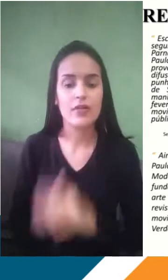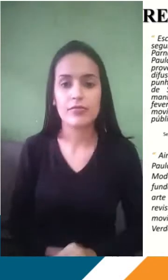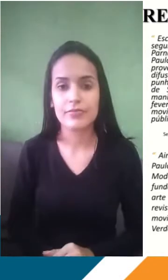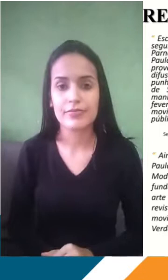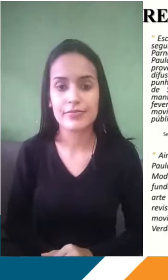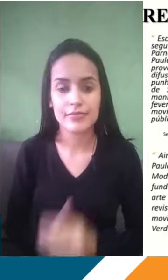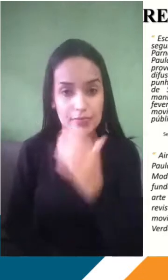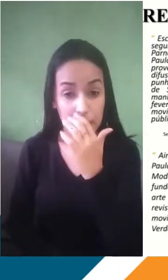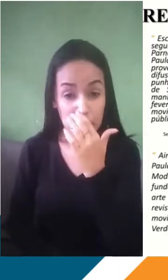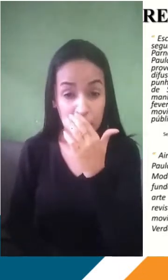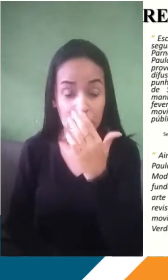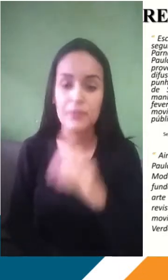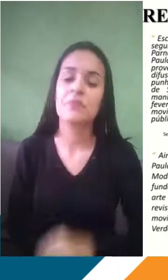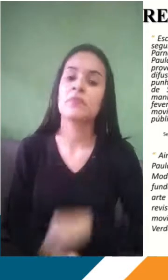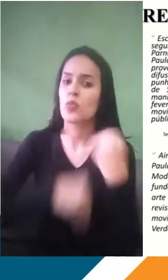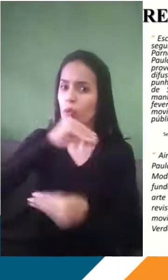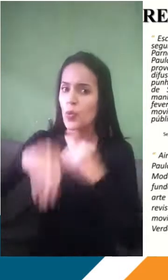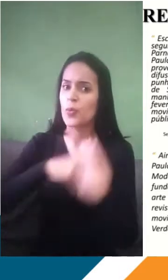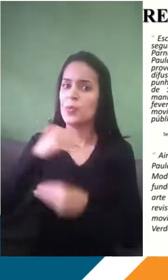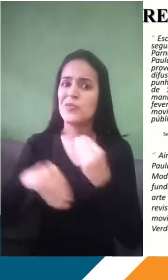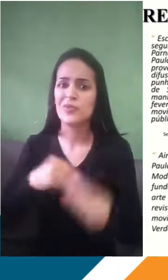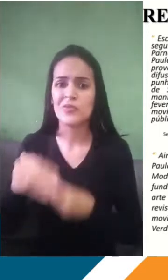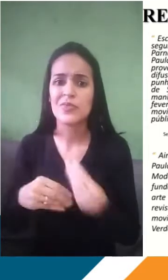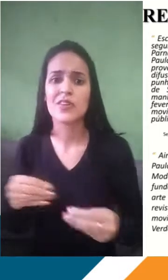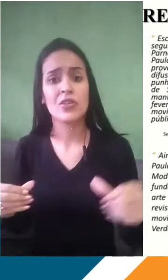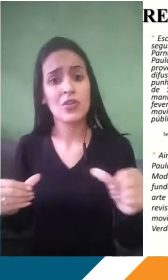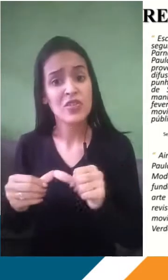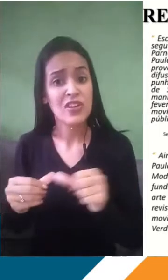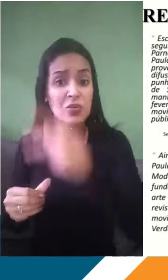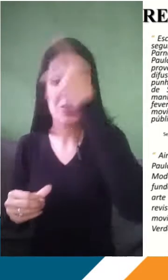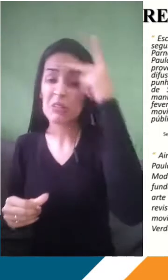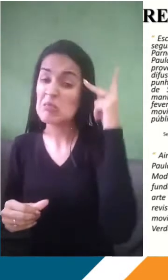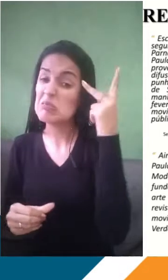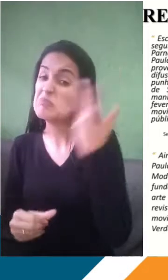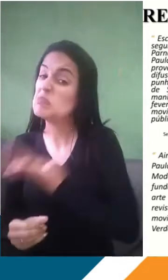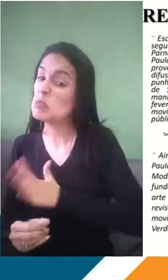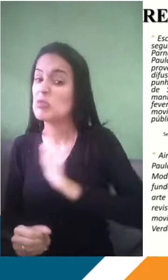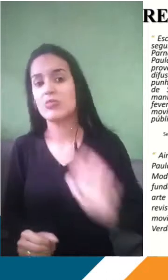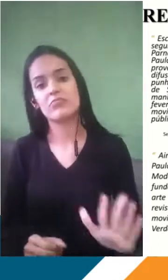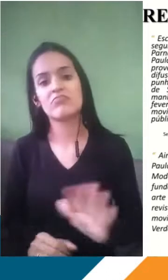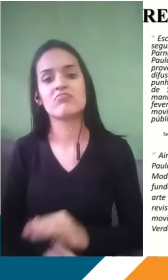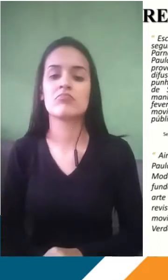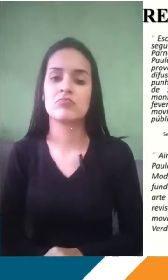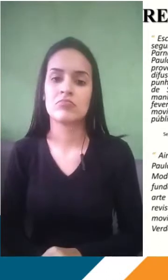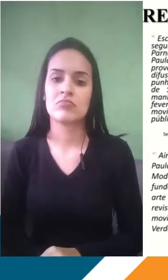muita desaprovação e insatisfação no público, sendo pouco compreendido pela elite